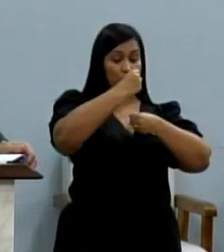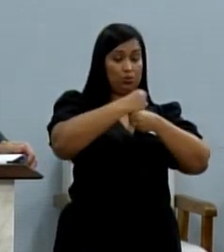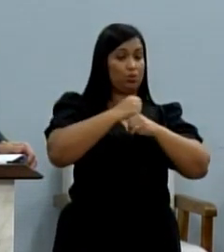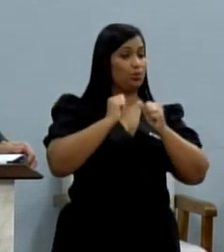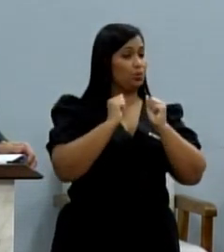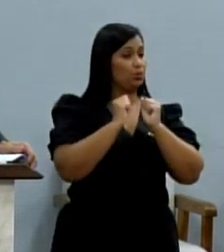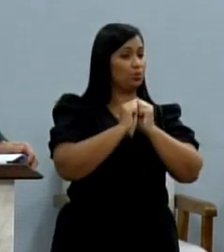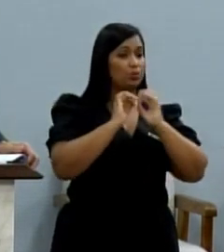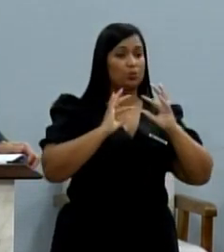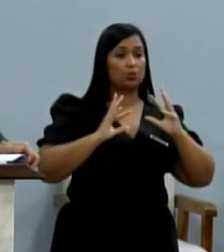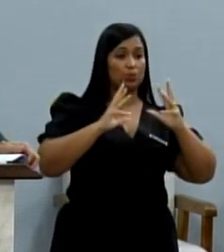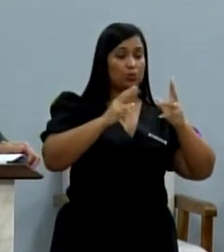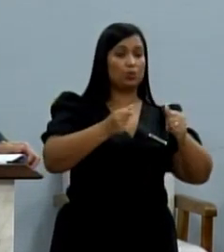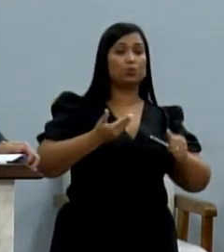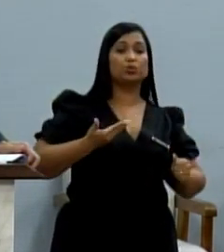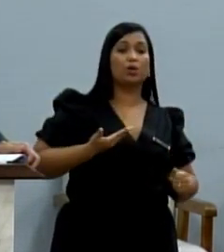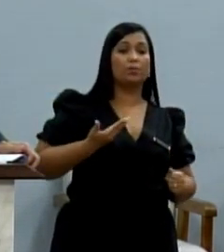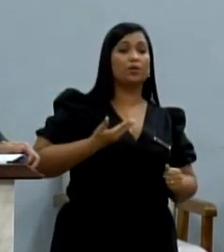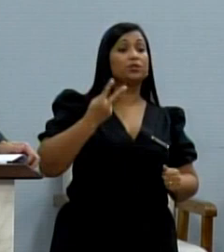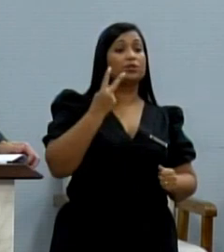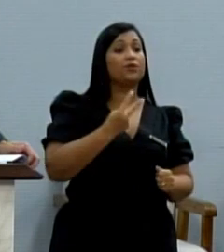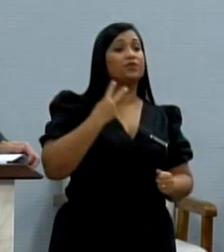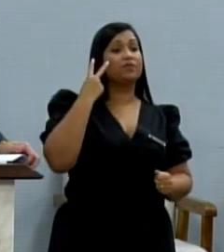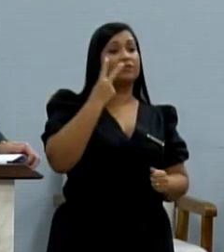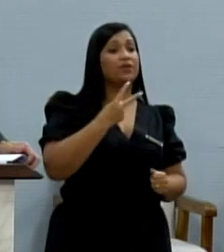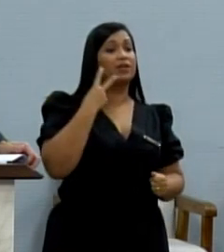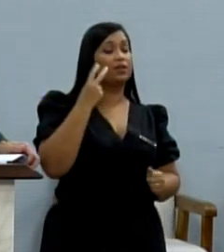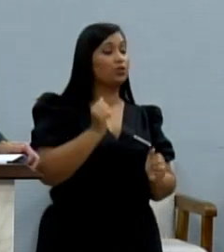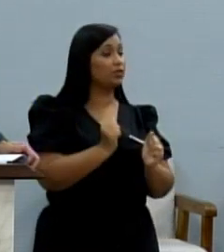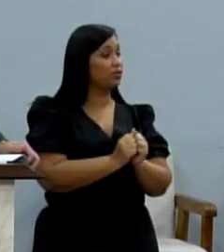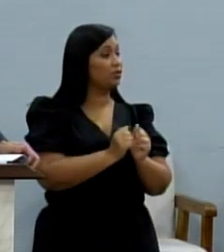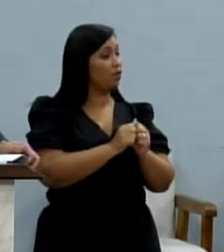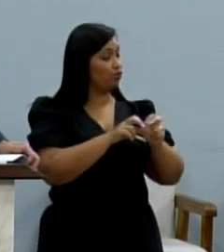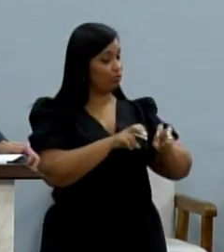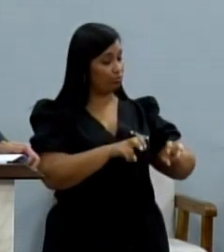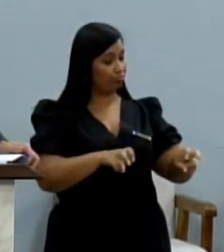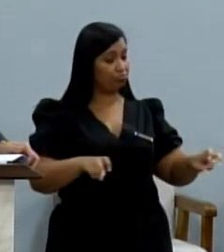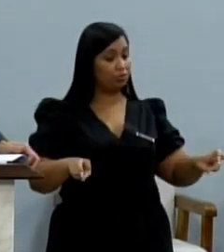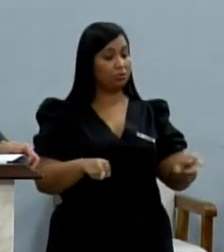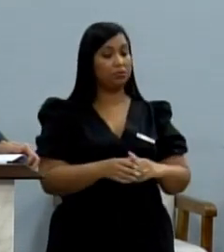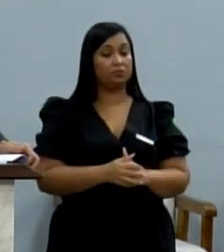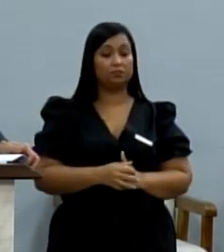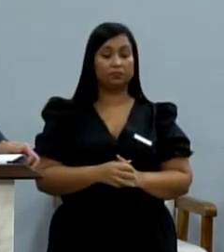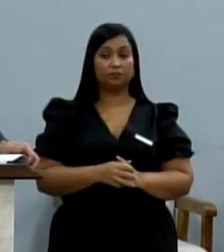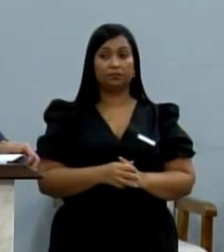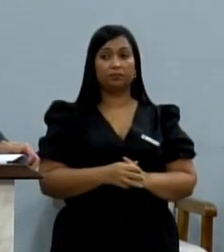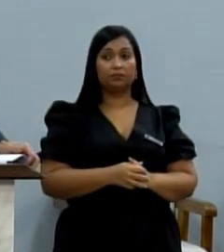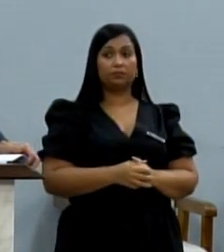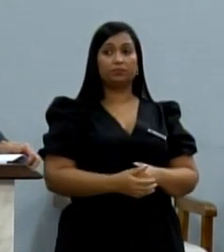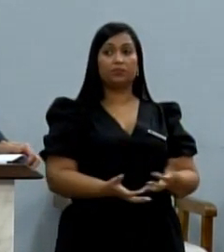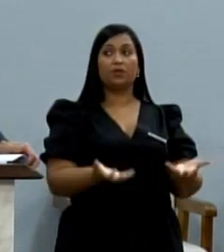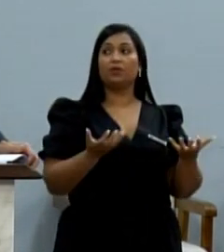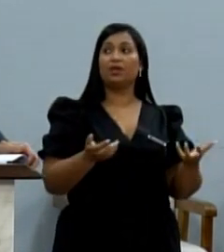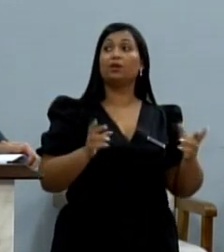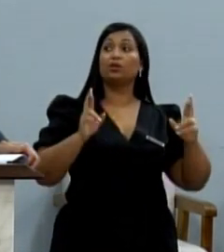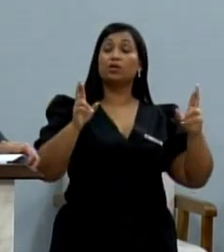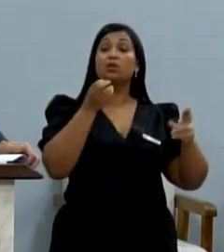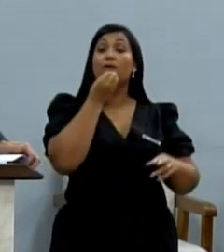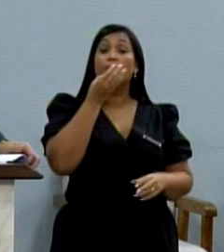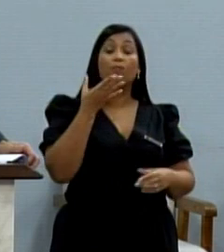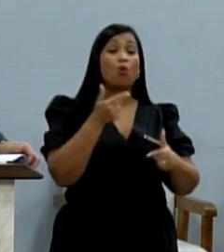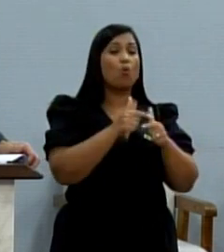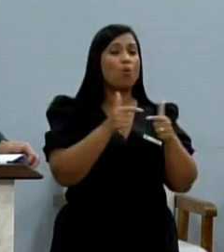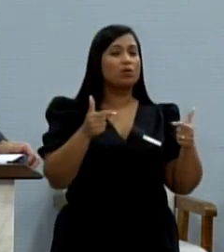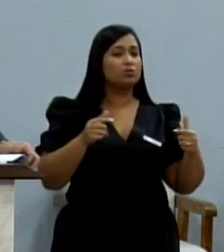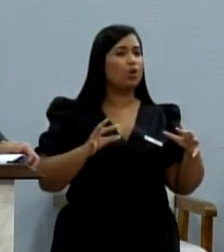com todos os amigos vereadores que compuseram a mesa diretora Quero desejar boa sorte a todos